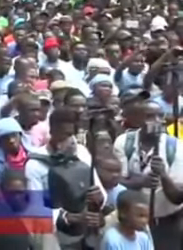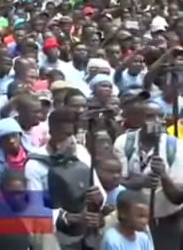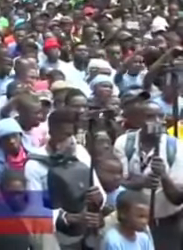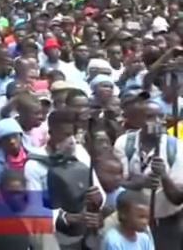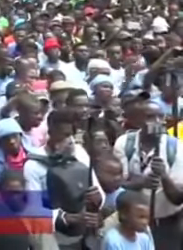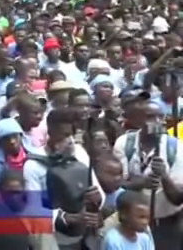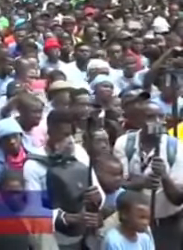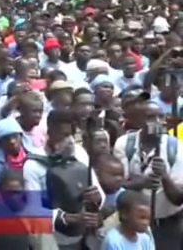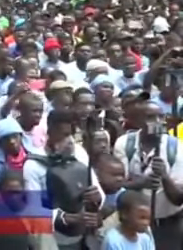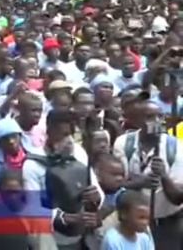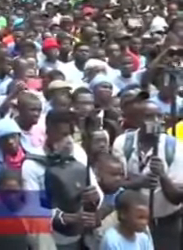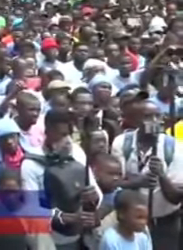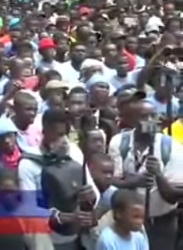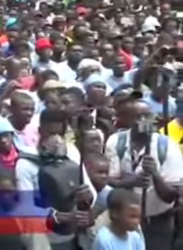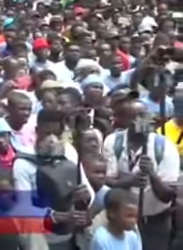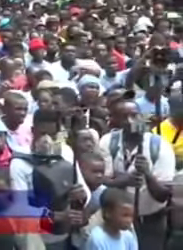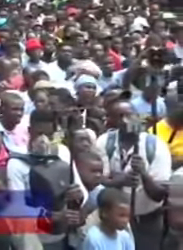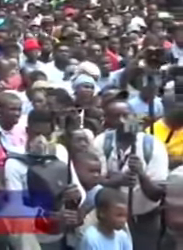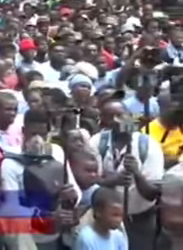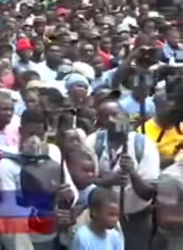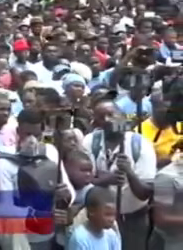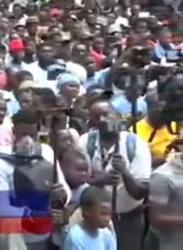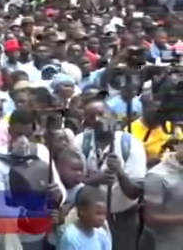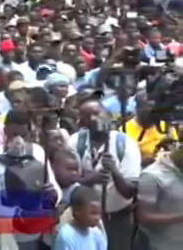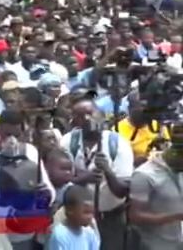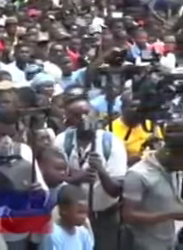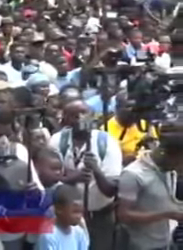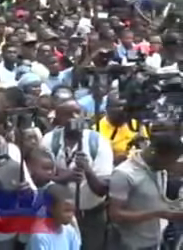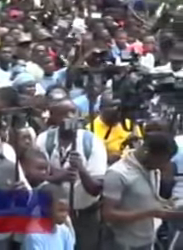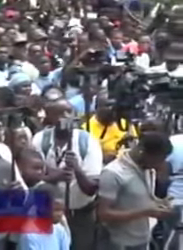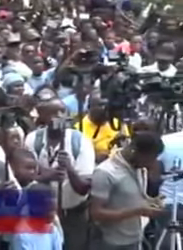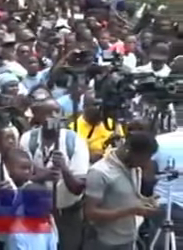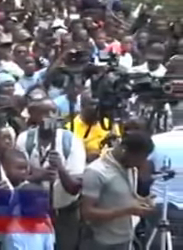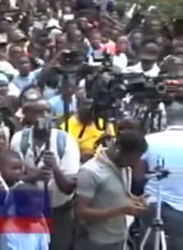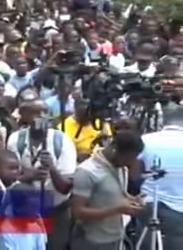faut qu'on gros passe mec fait là-dedans. Deuxièmement,